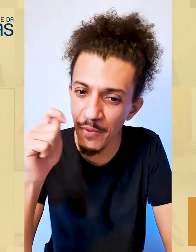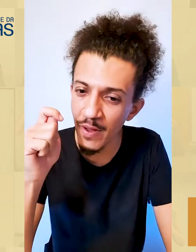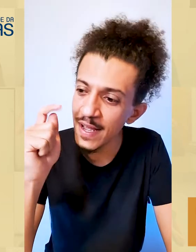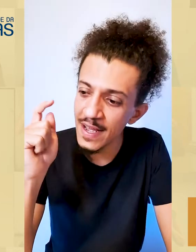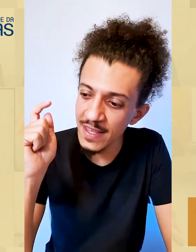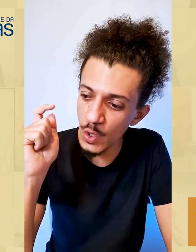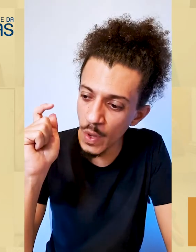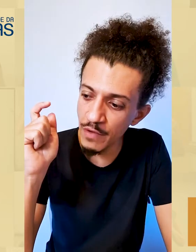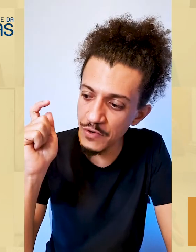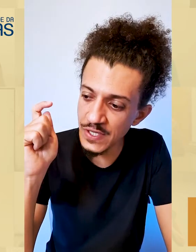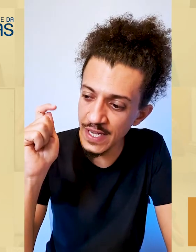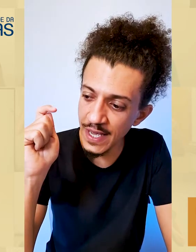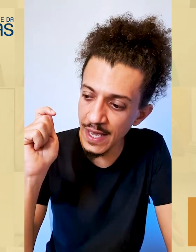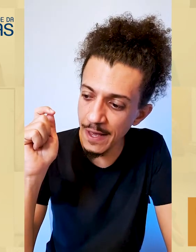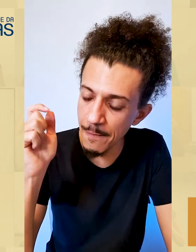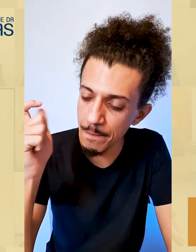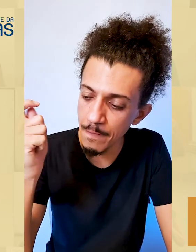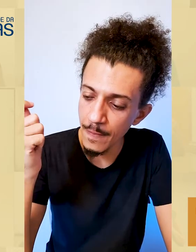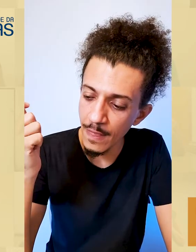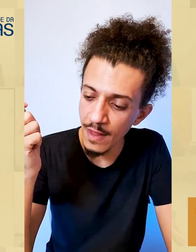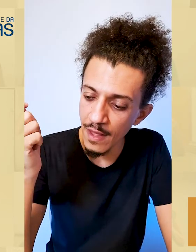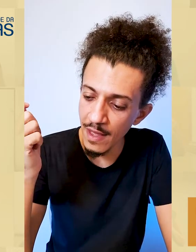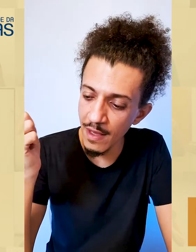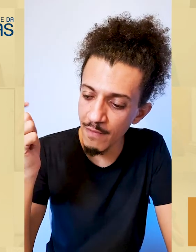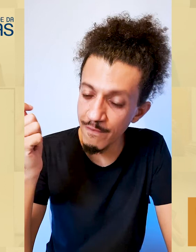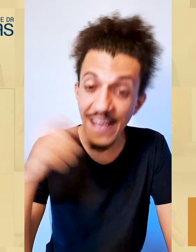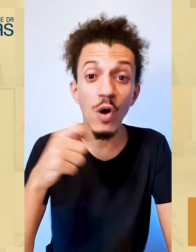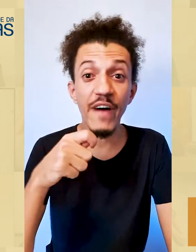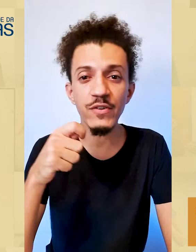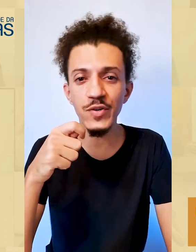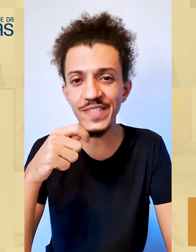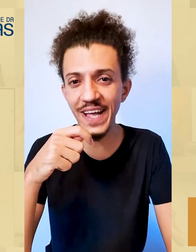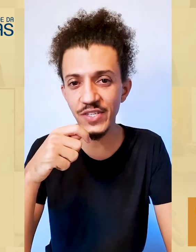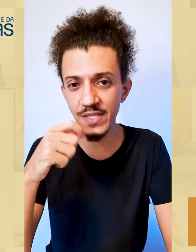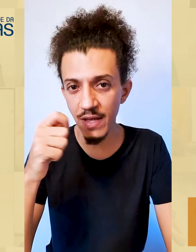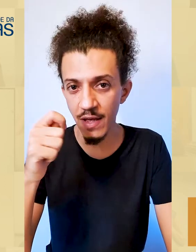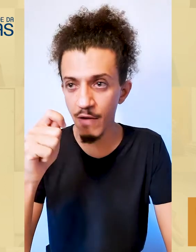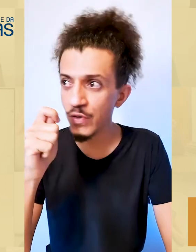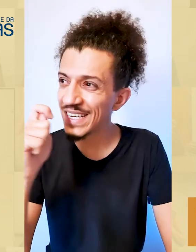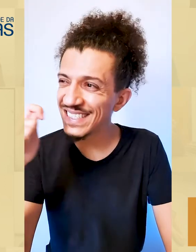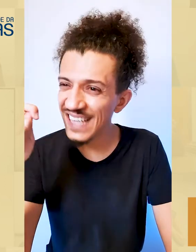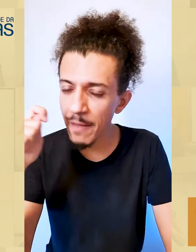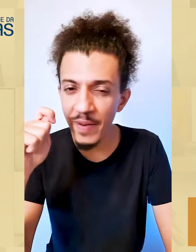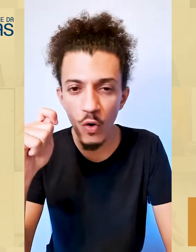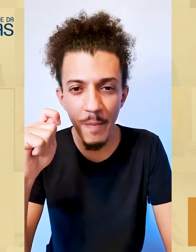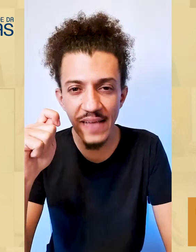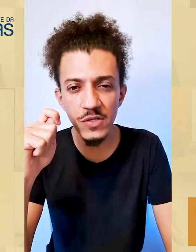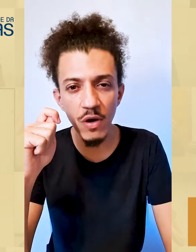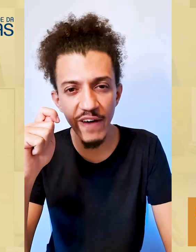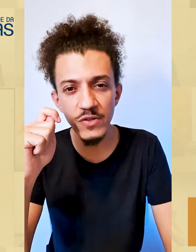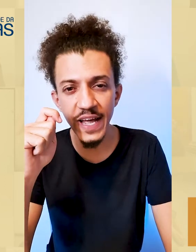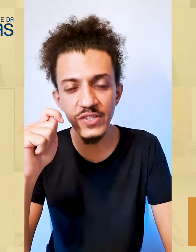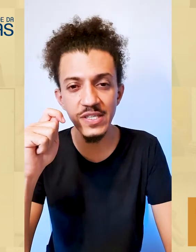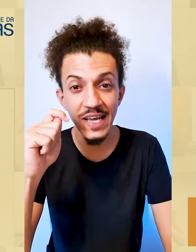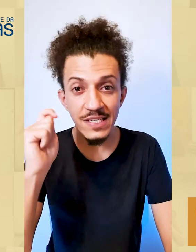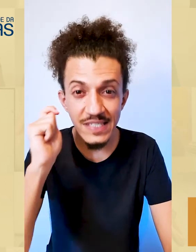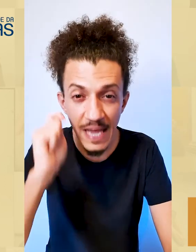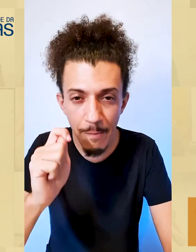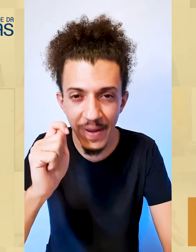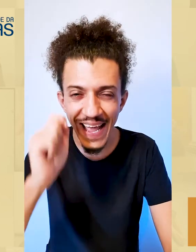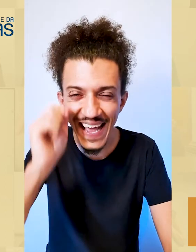exemplo, que quando você vai escovar os seus dentes, você sempre começa a escovar os